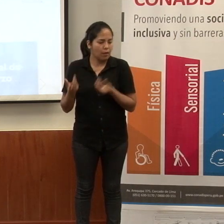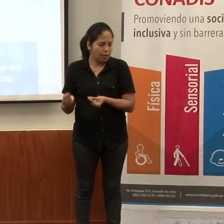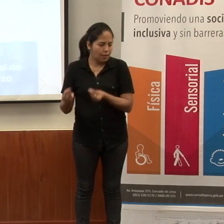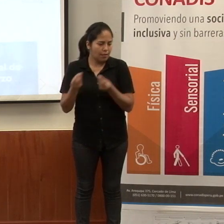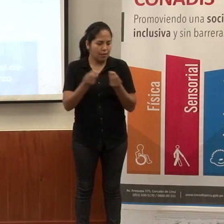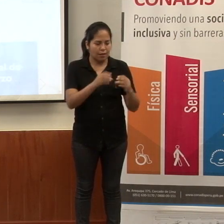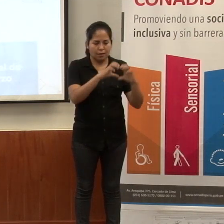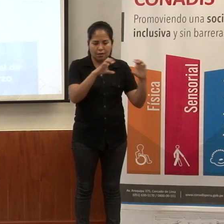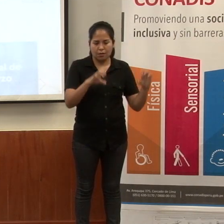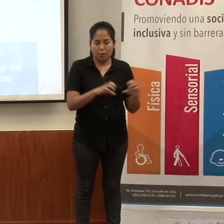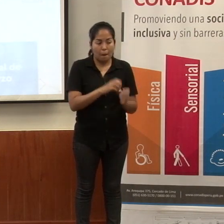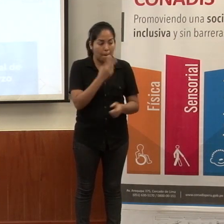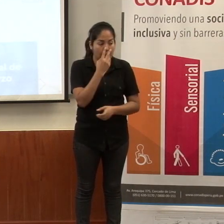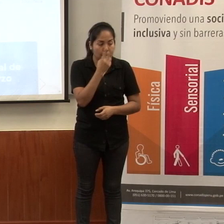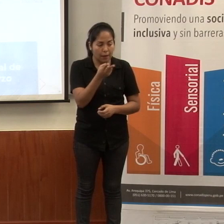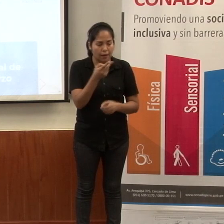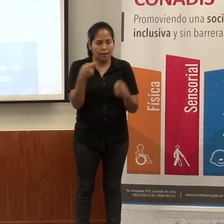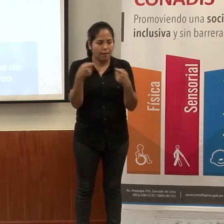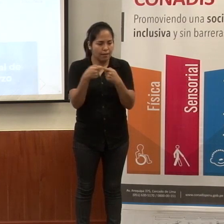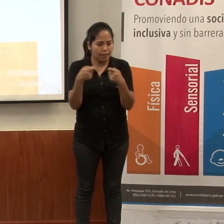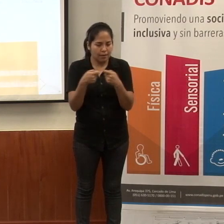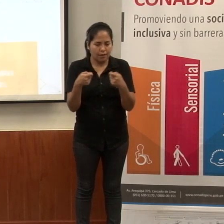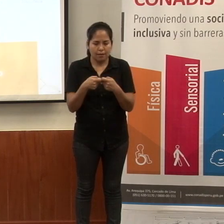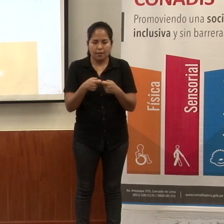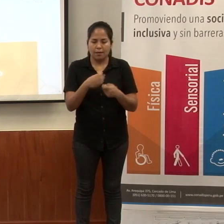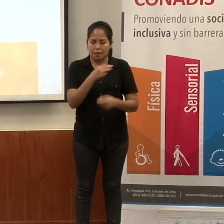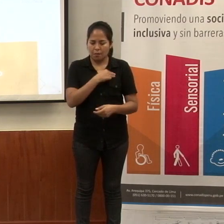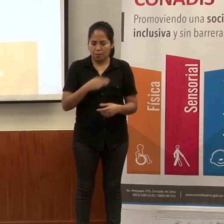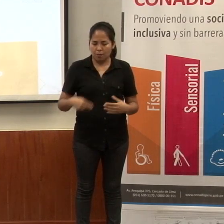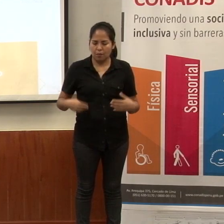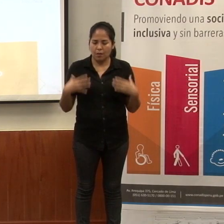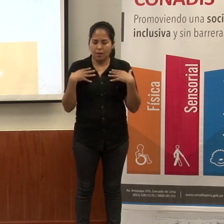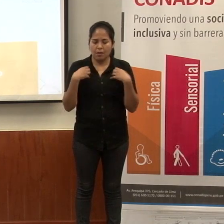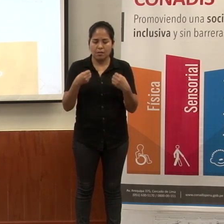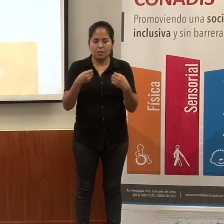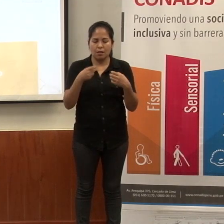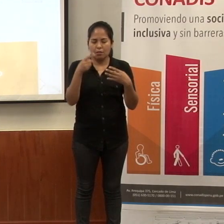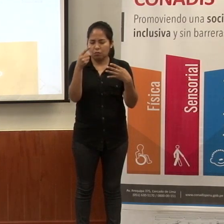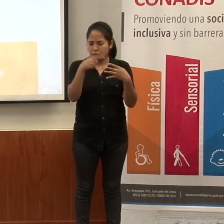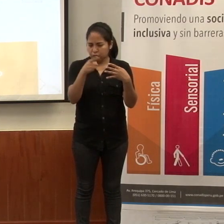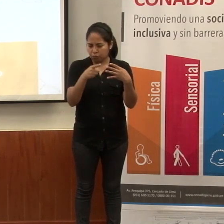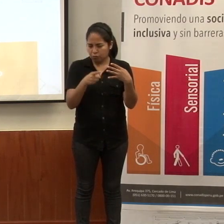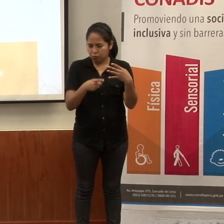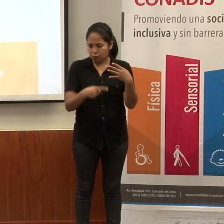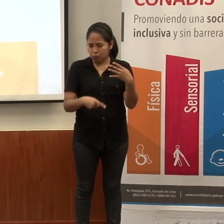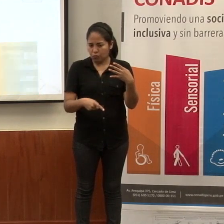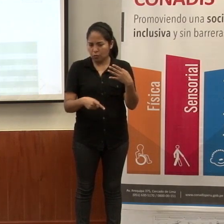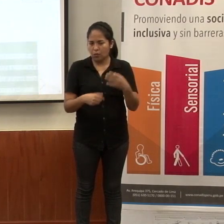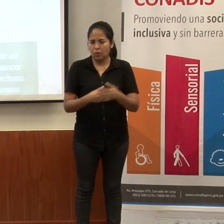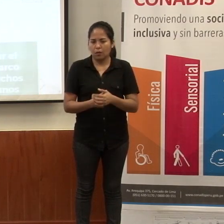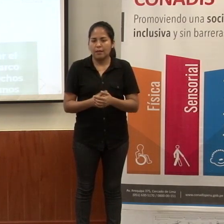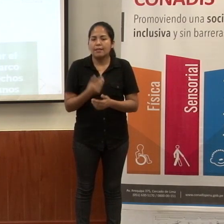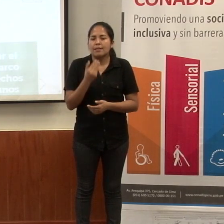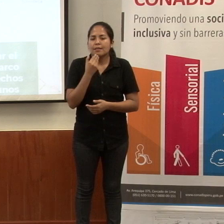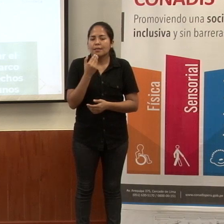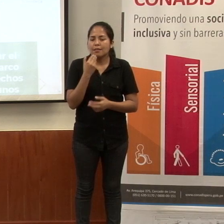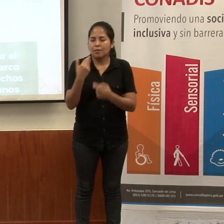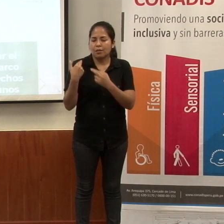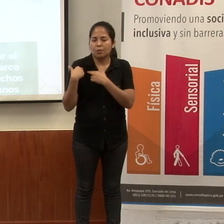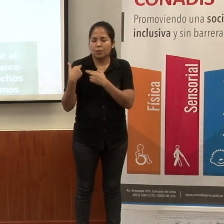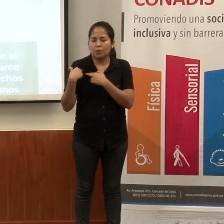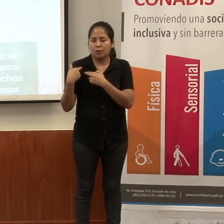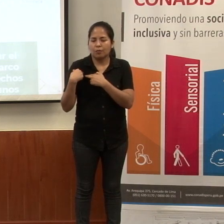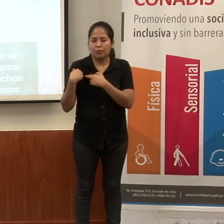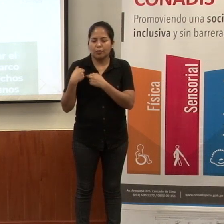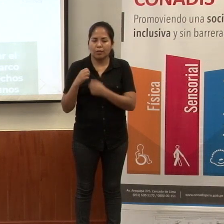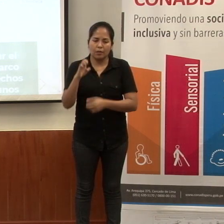la página web del MINSA, donde dice informes y publicaciones, ahí está la relación por sectores, los que le corresponde a salud, los